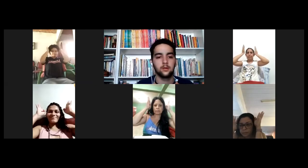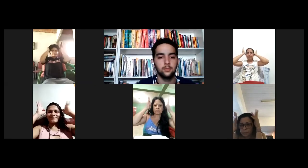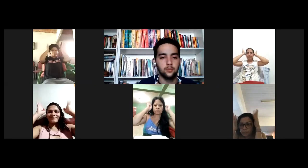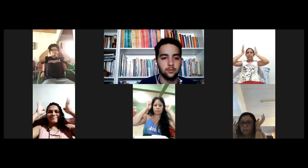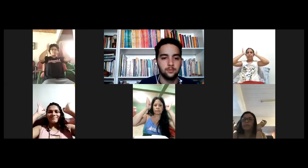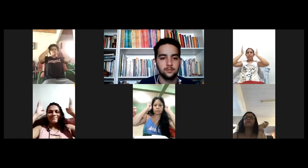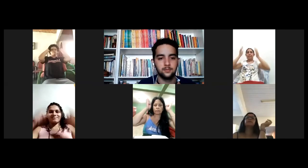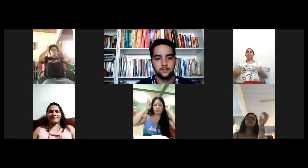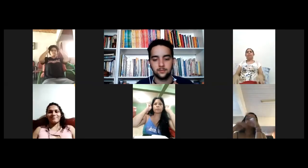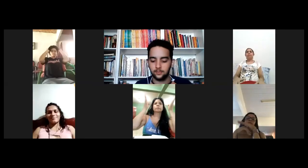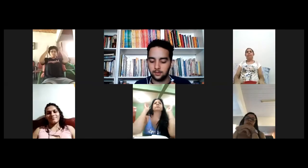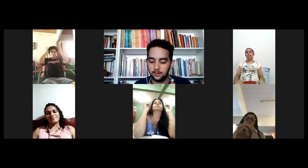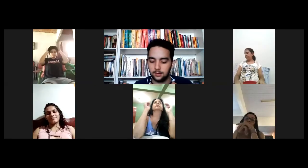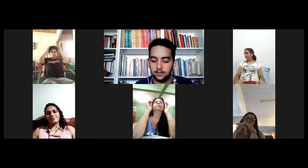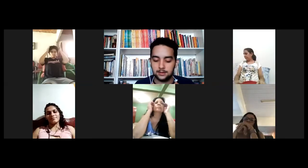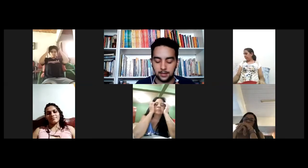Burro.